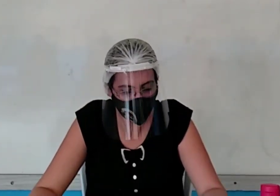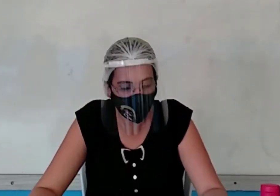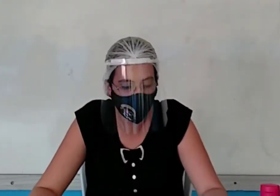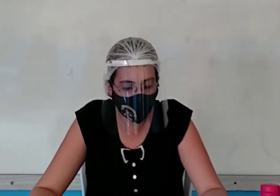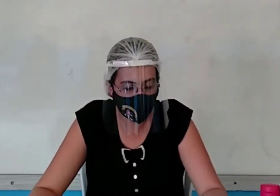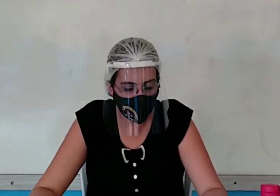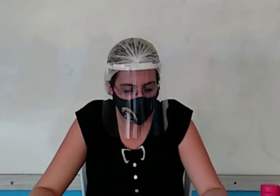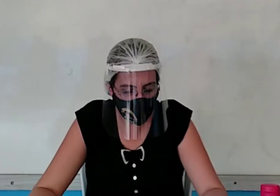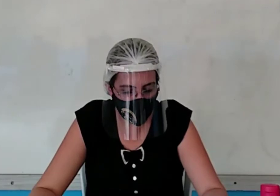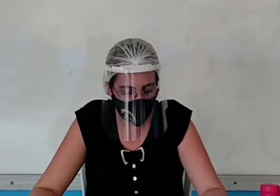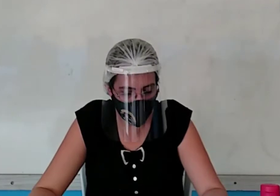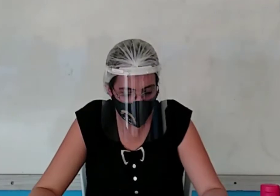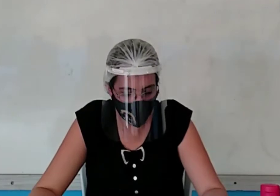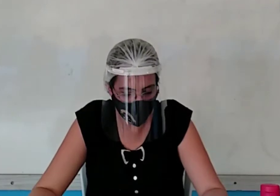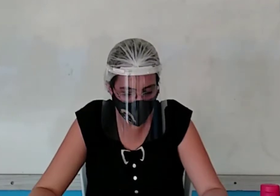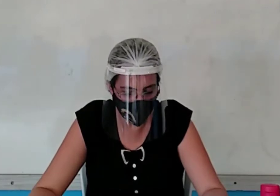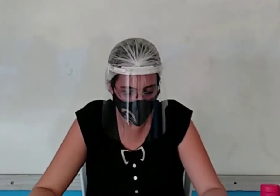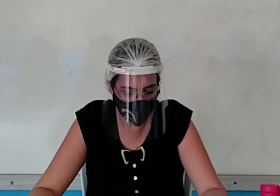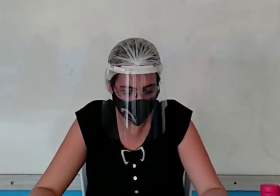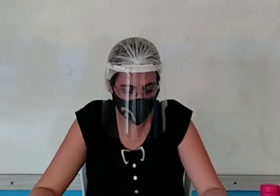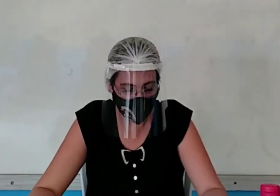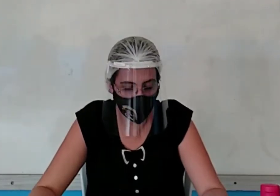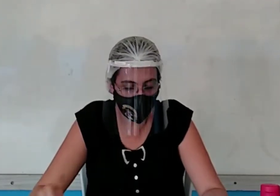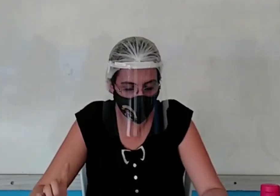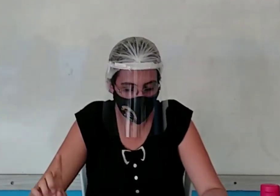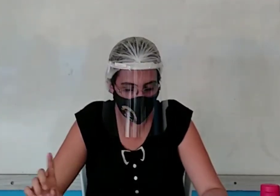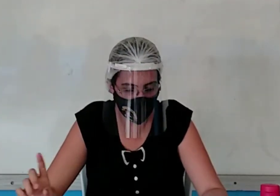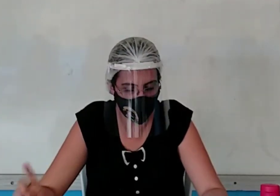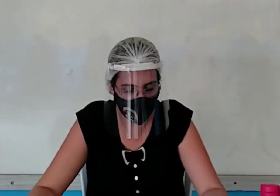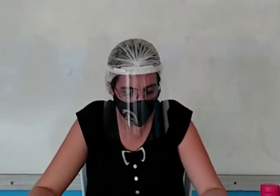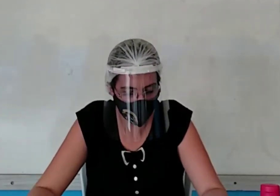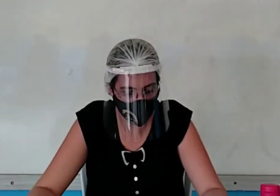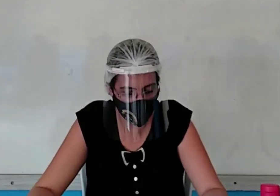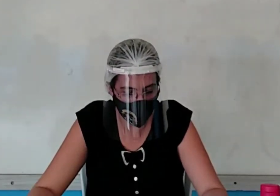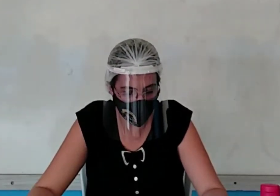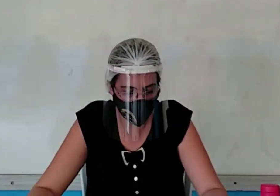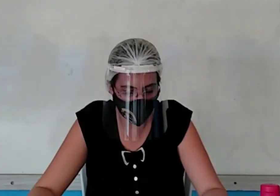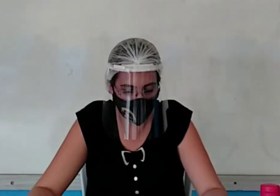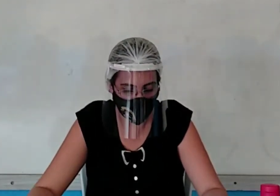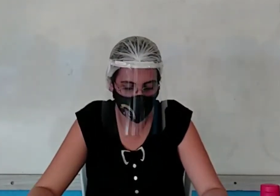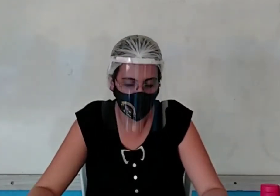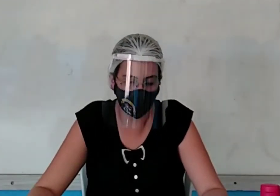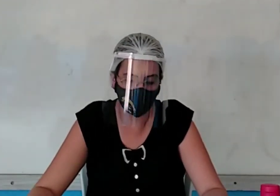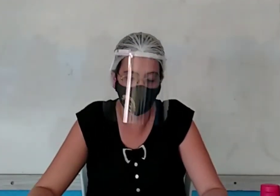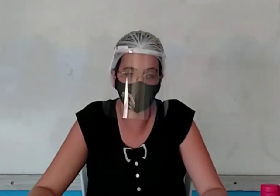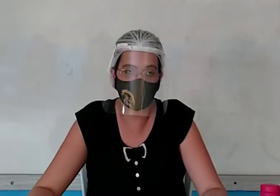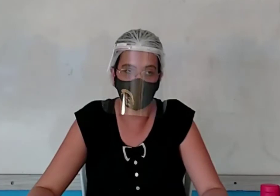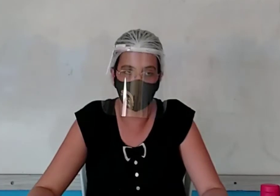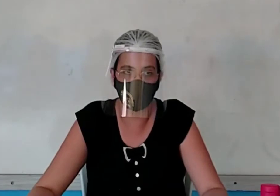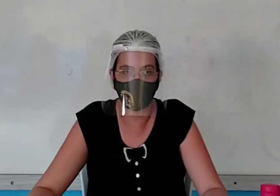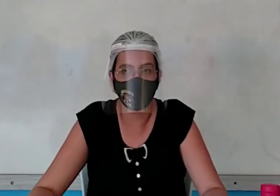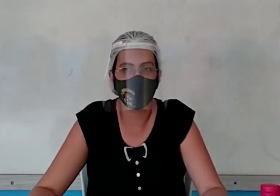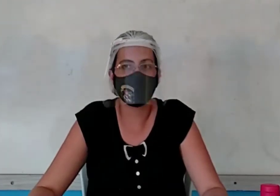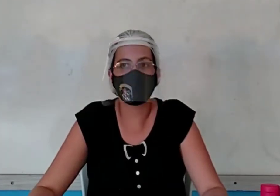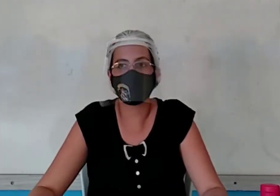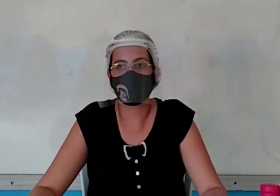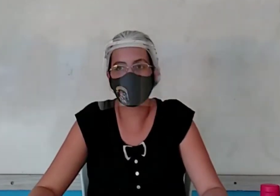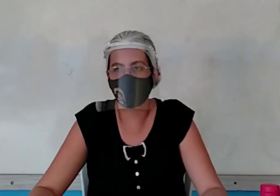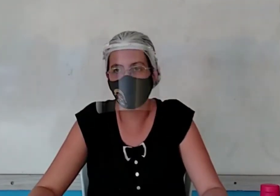Próximo. Atravessa sempre na faixa de pedestres ou nas passarelas. Elas foram feitas para ajudar você. Agora, aqui